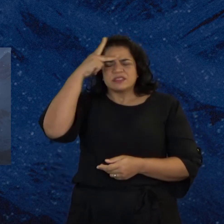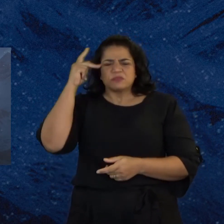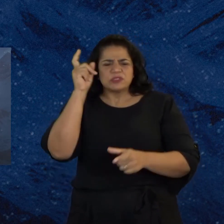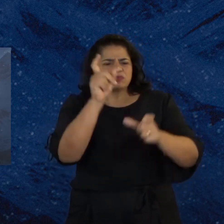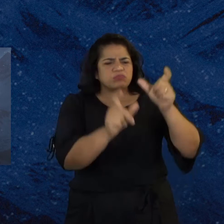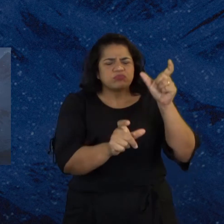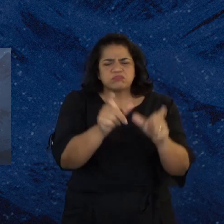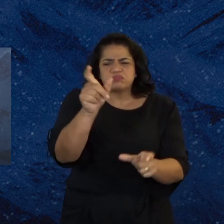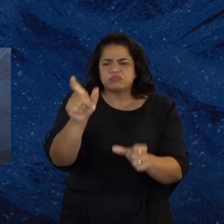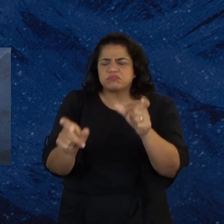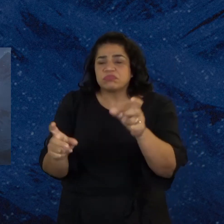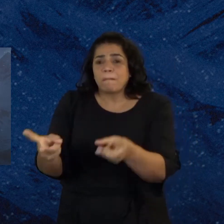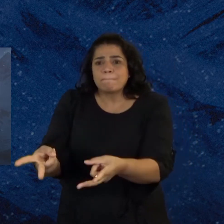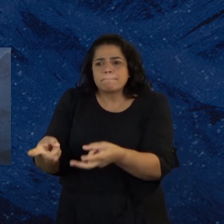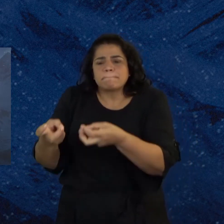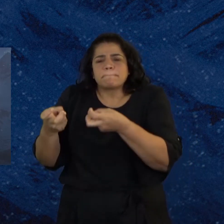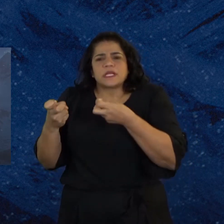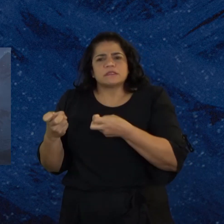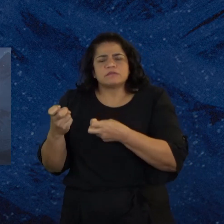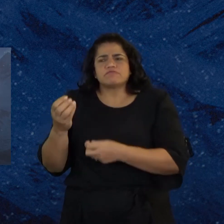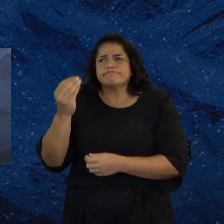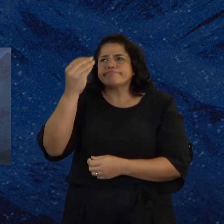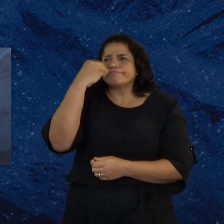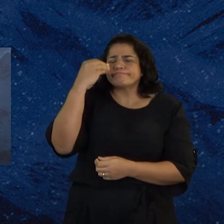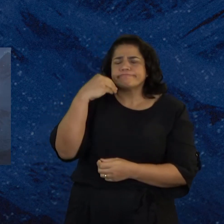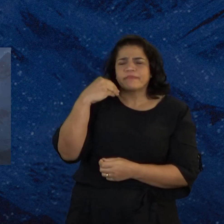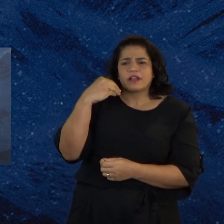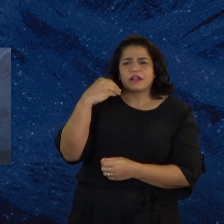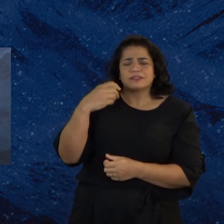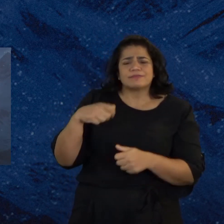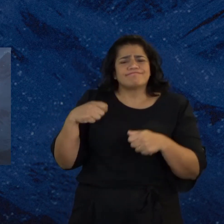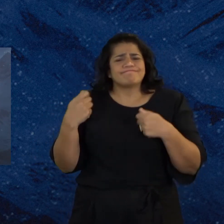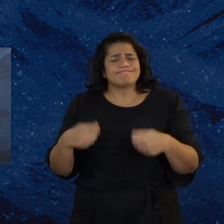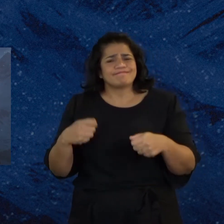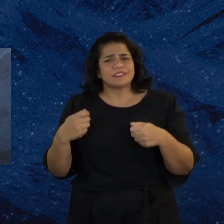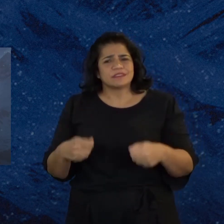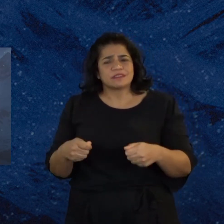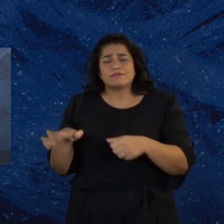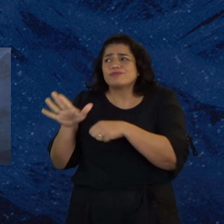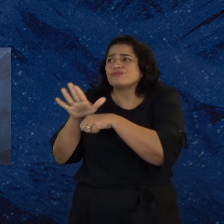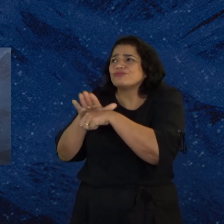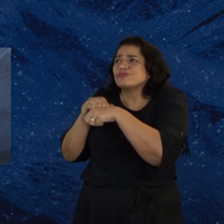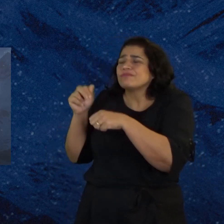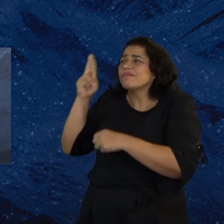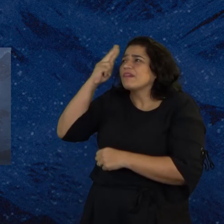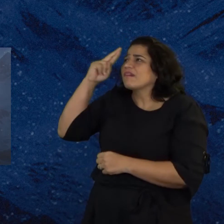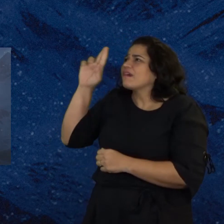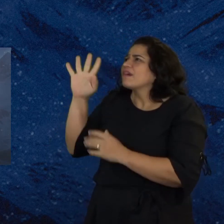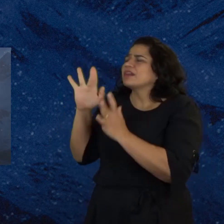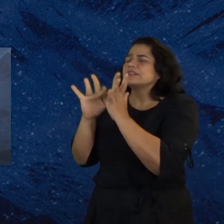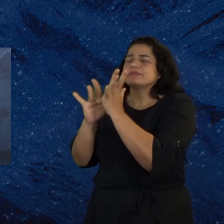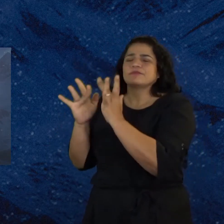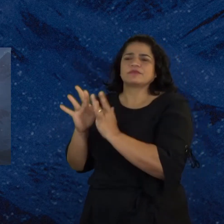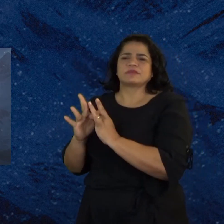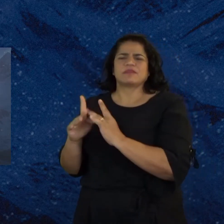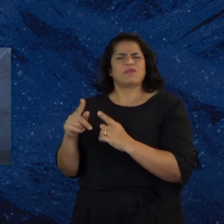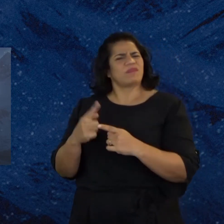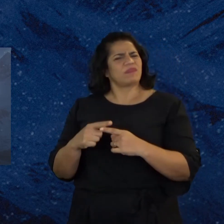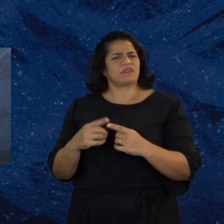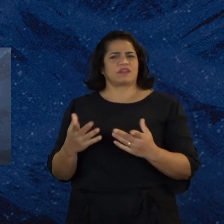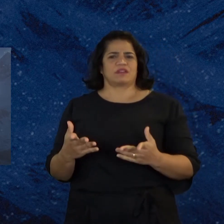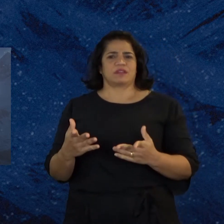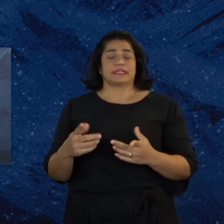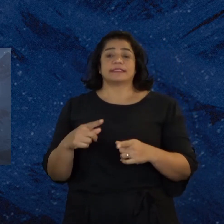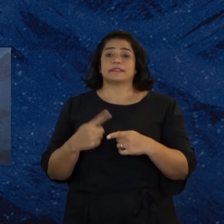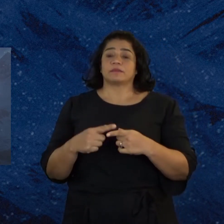começaram a invocar o nome do Senhor. Por quê, gente? Porque nós reconhecemos a nossa condição.